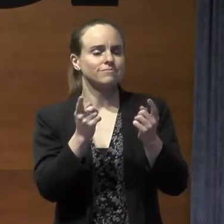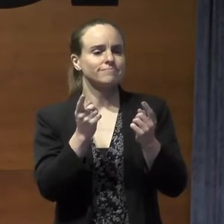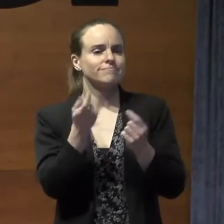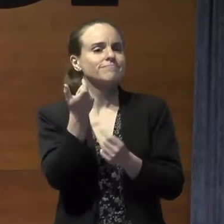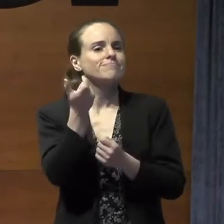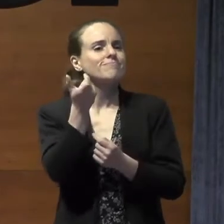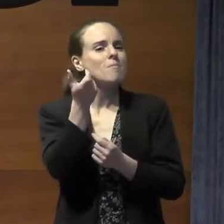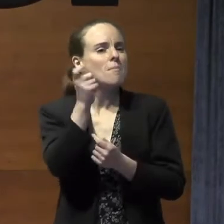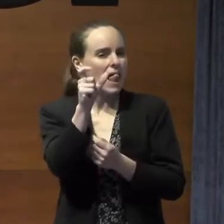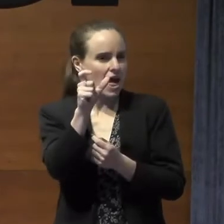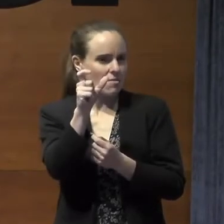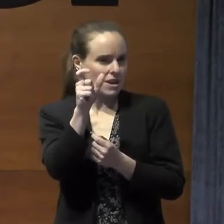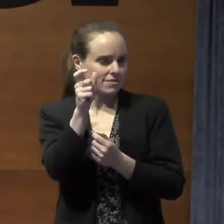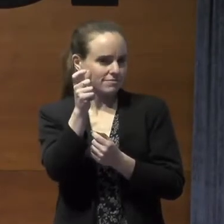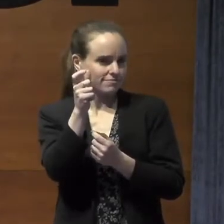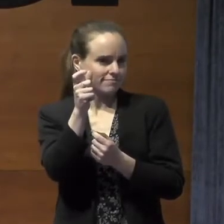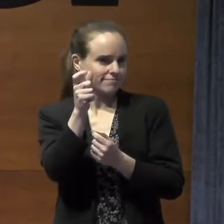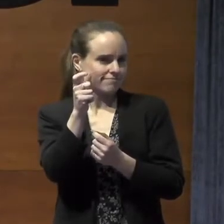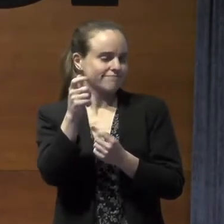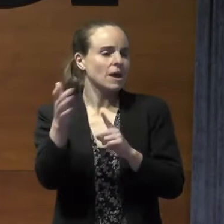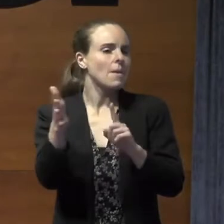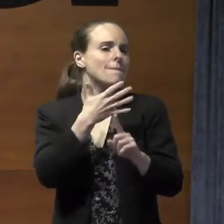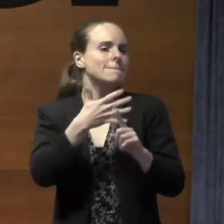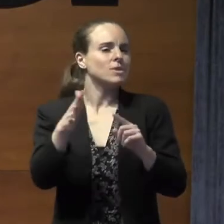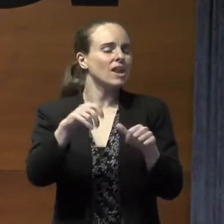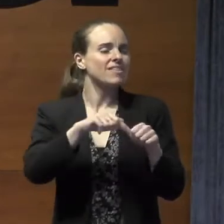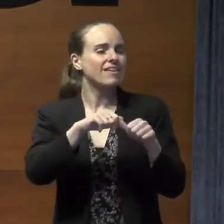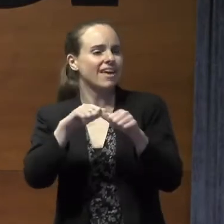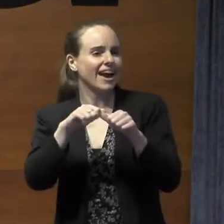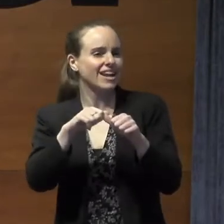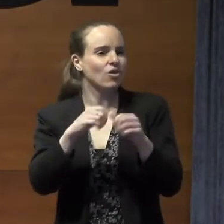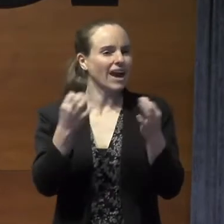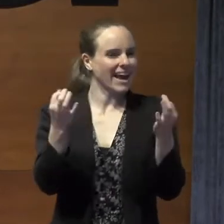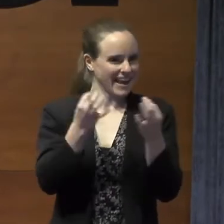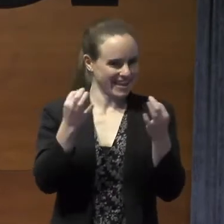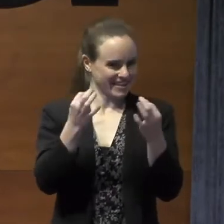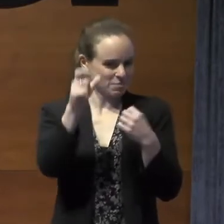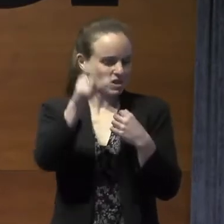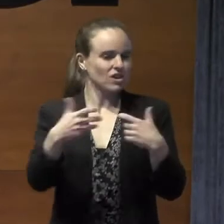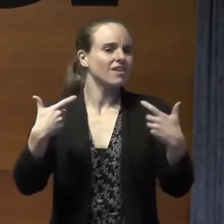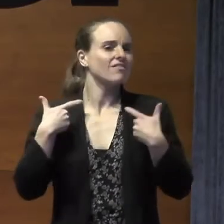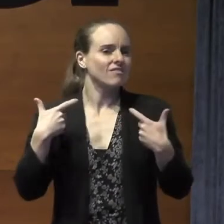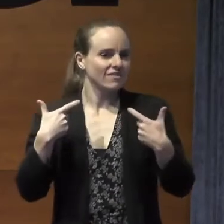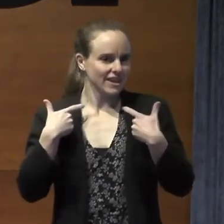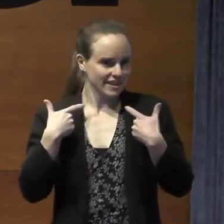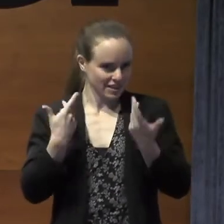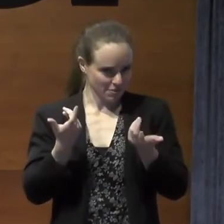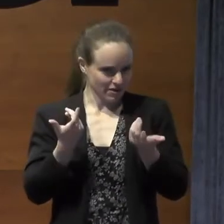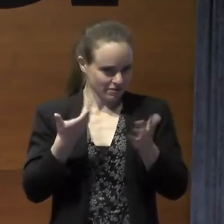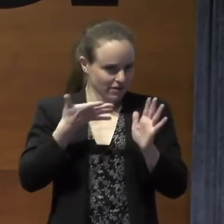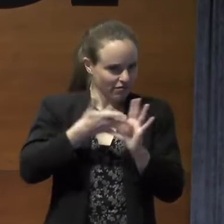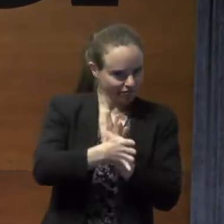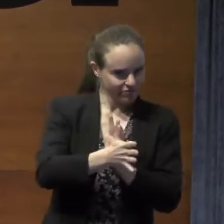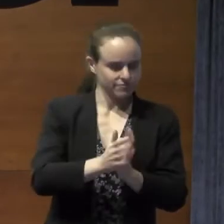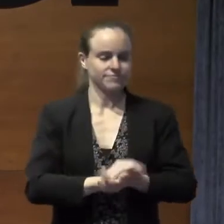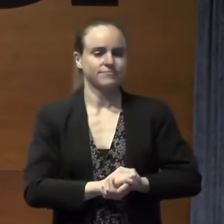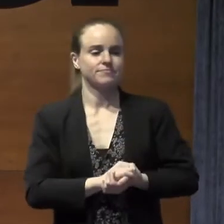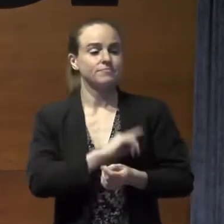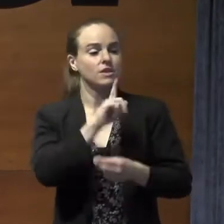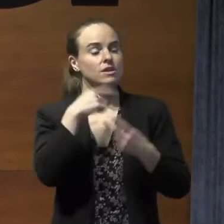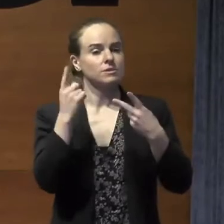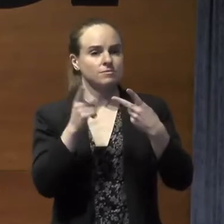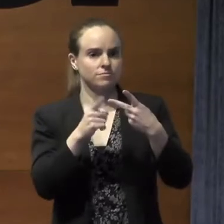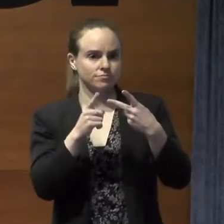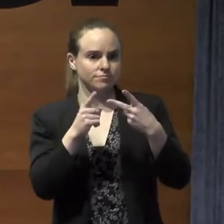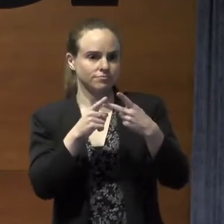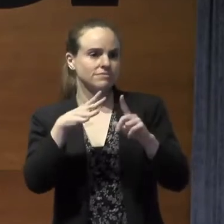la víctima, en que consideramos víctima de violencia de género. Luego contextualizaremos brevemente el